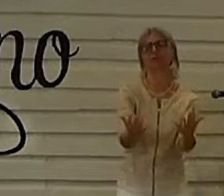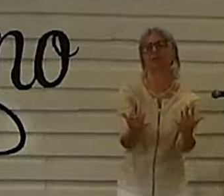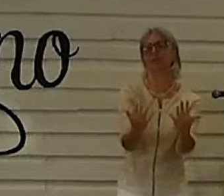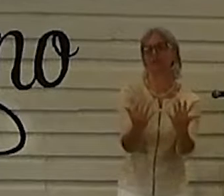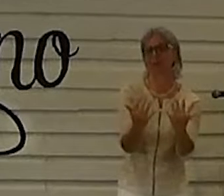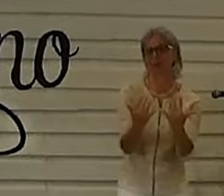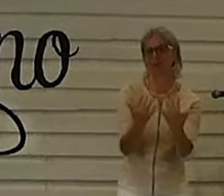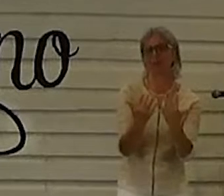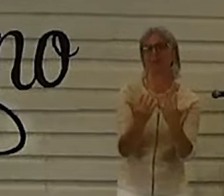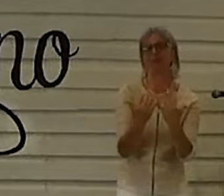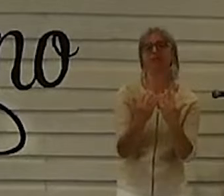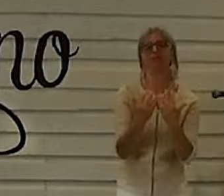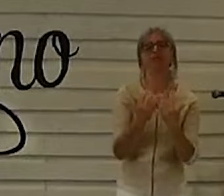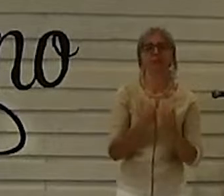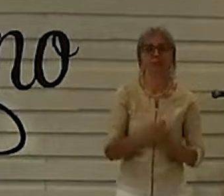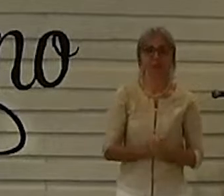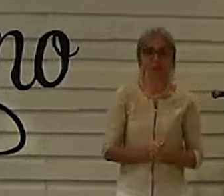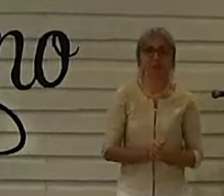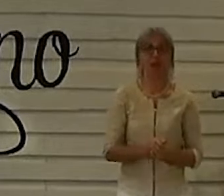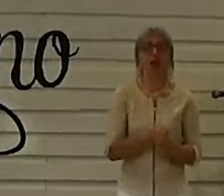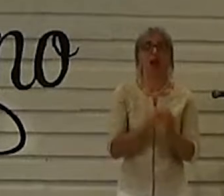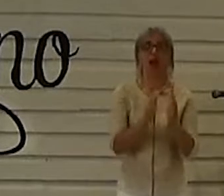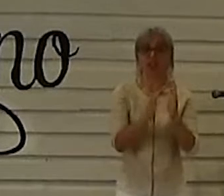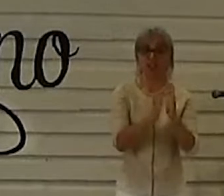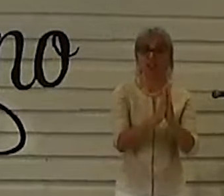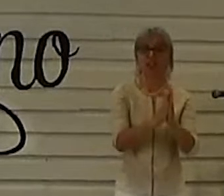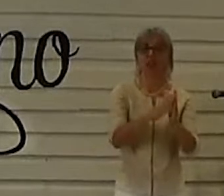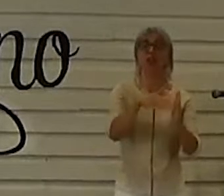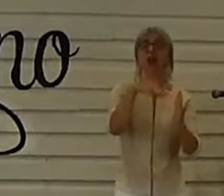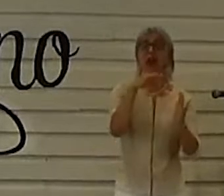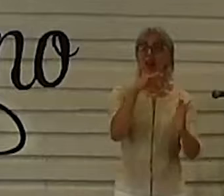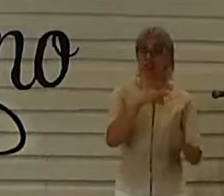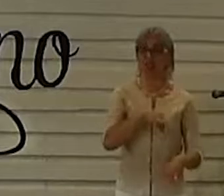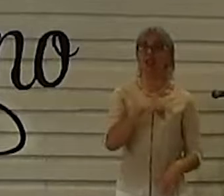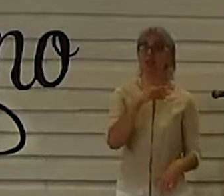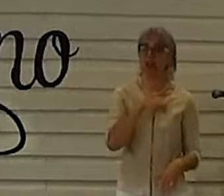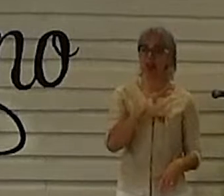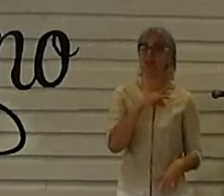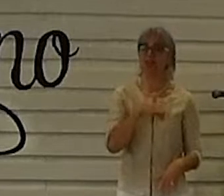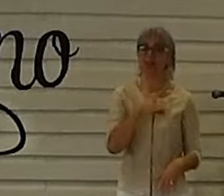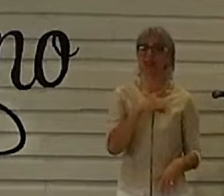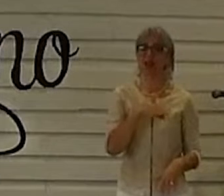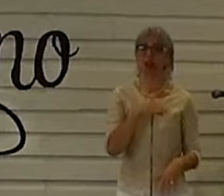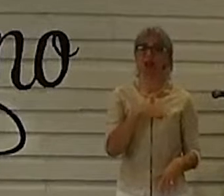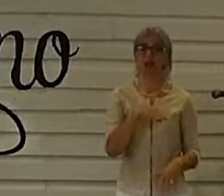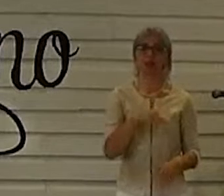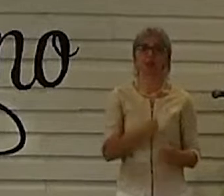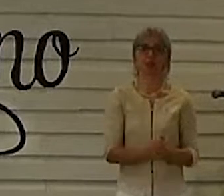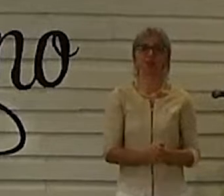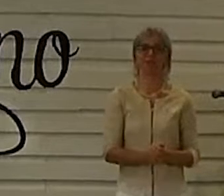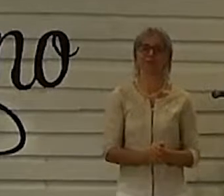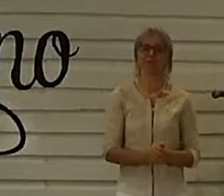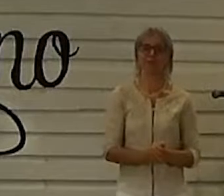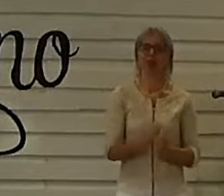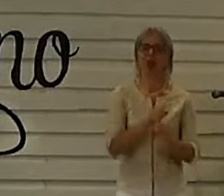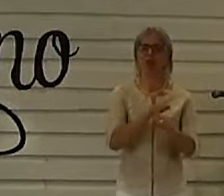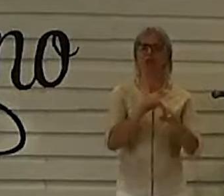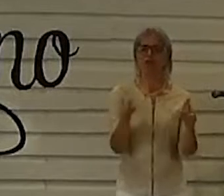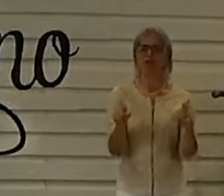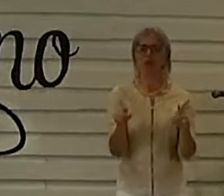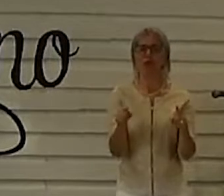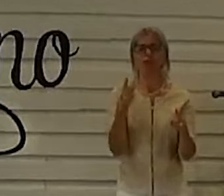È una chiesa, ed è interessante notare dal termine